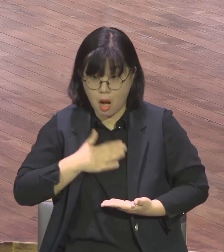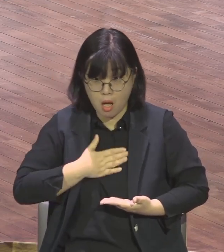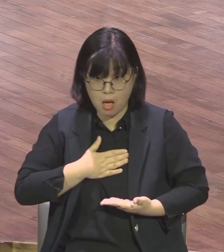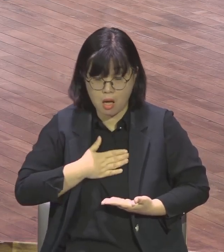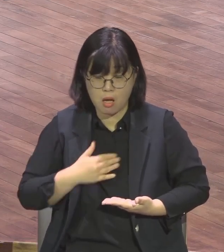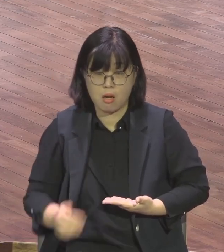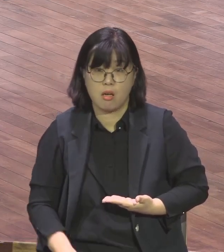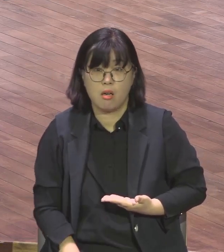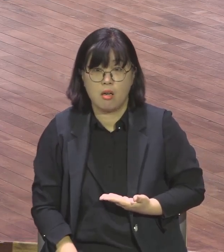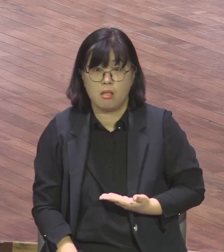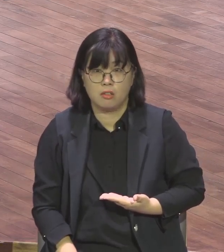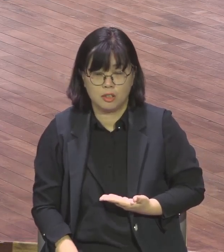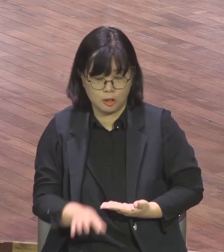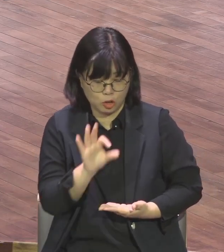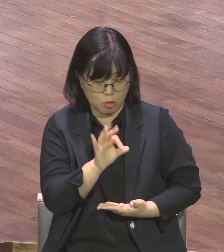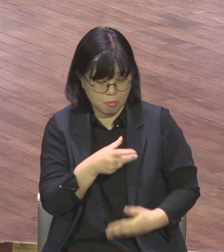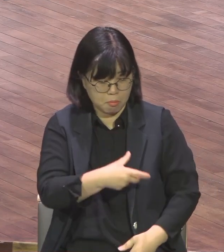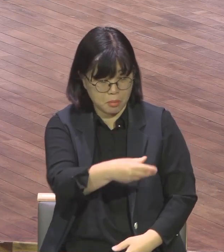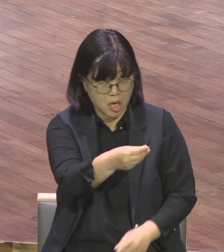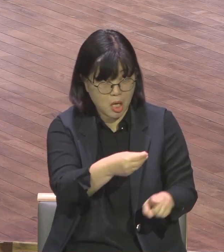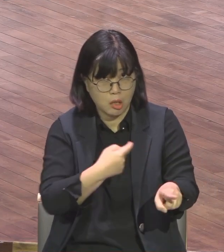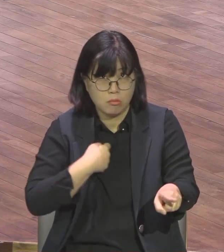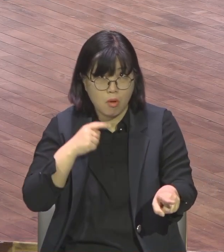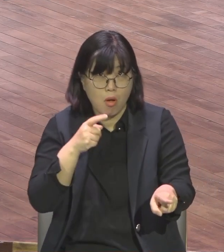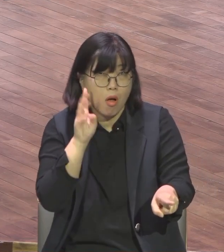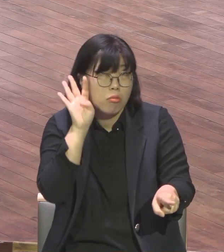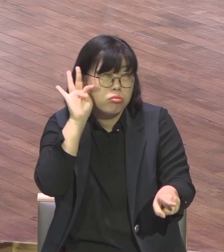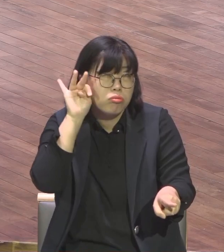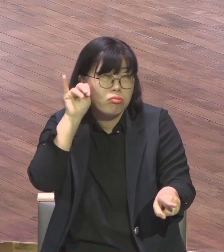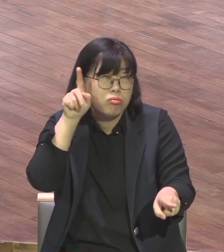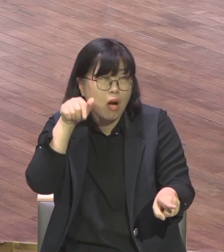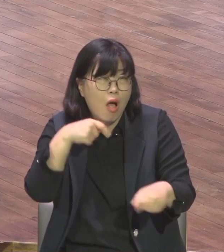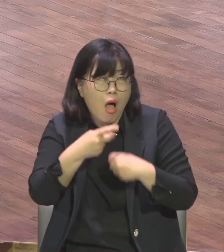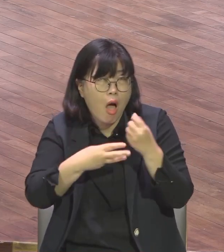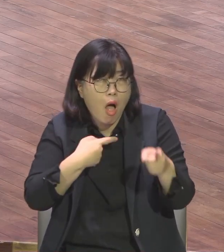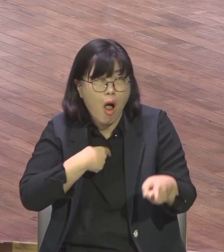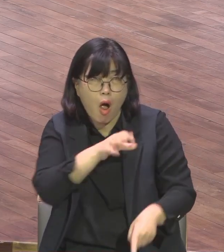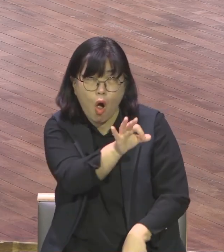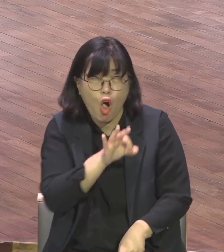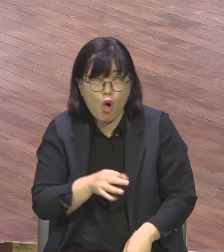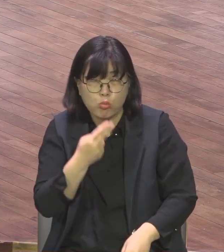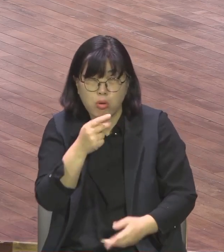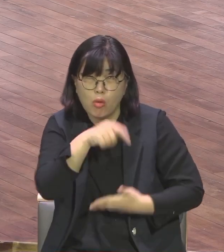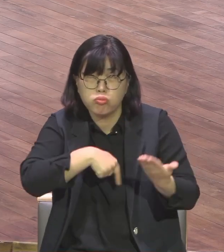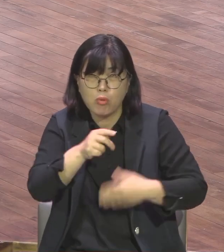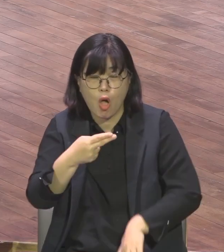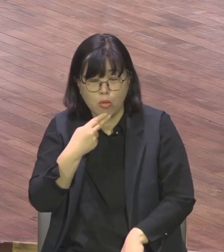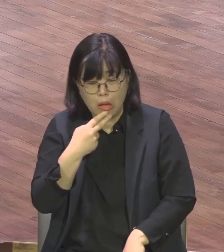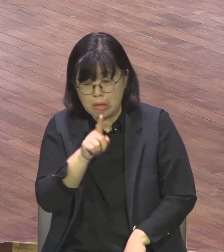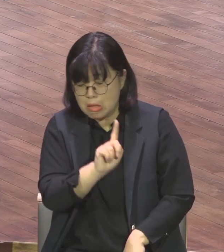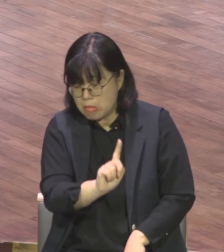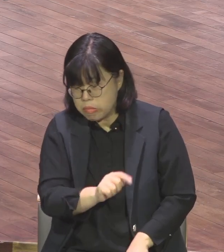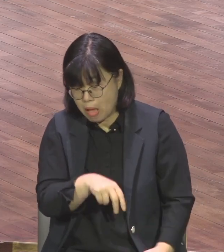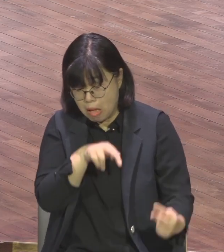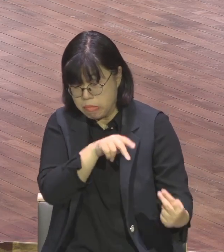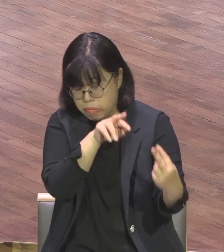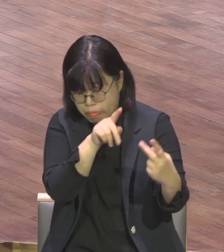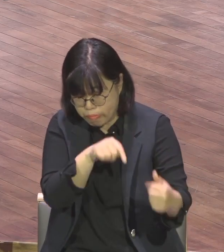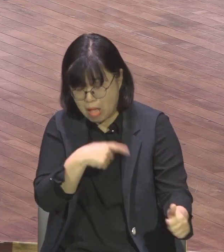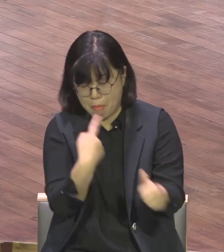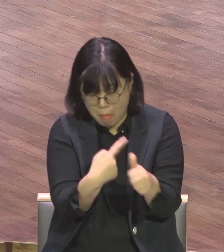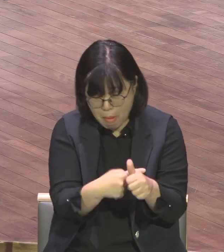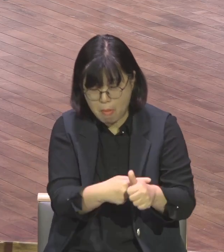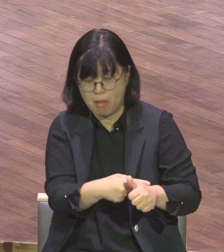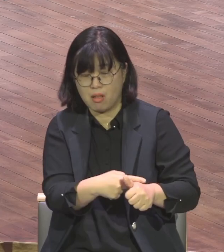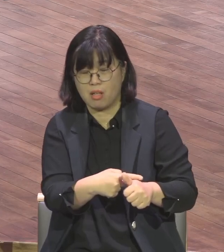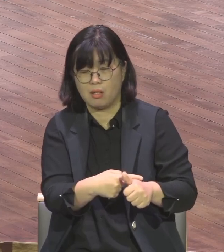갚아져가지고 서로 어색하고 서로 시험 들고 서로 비방하고 서로 욕하고 이게 뭐 얼마나 어색합니까? 그래서